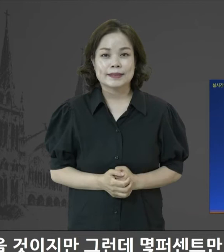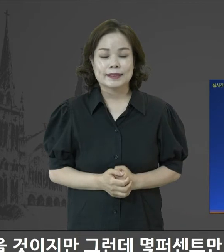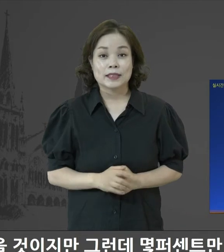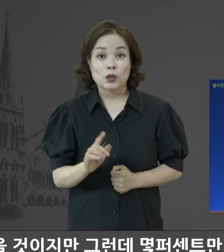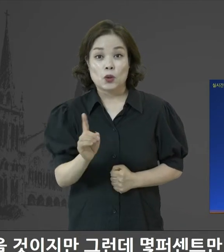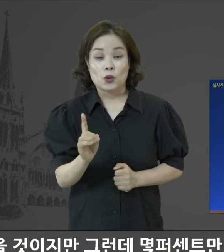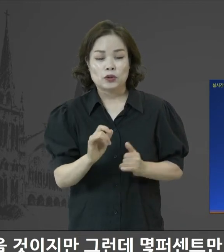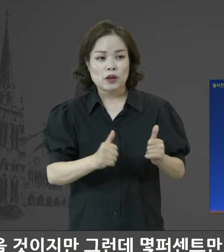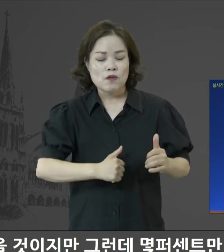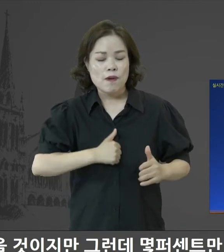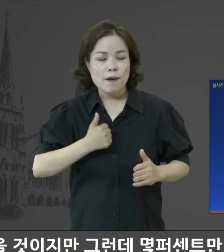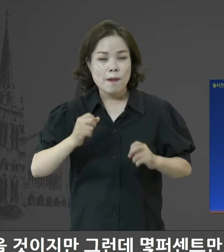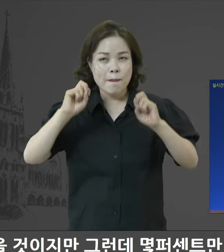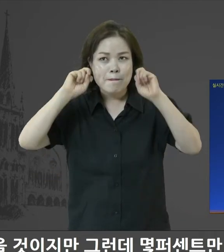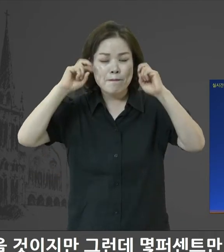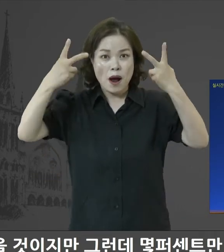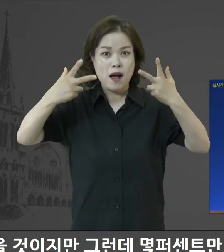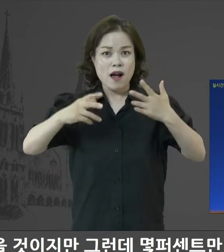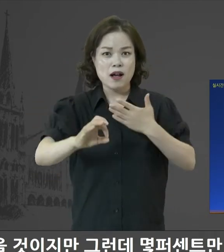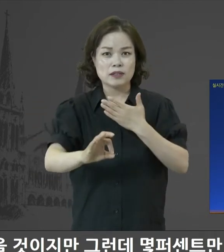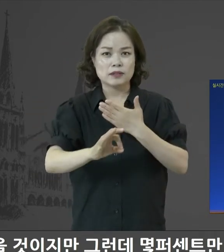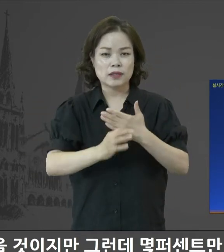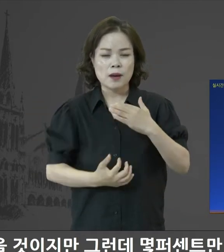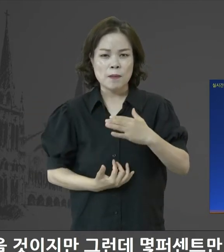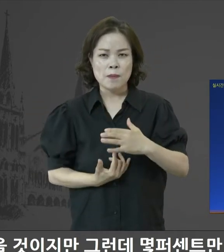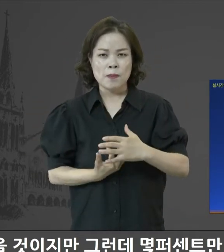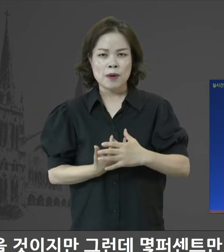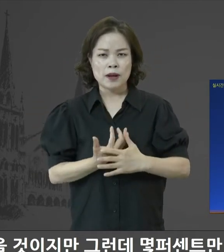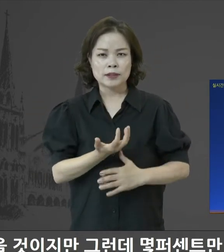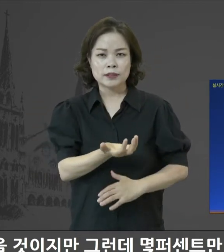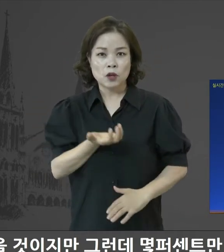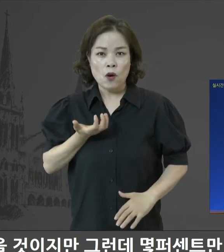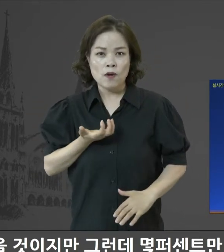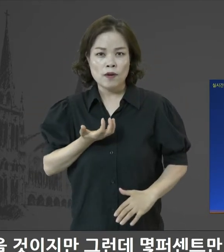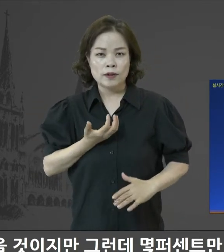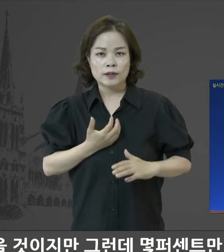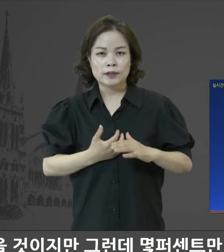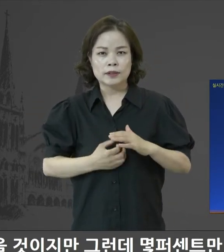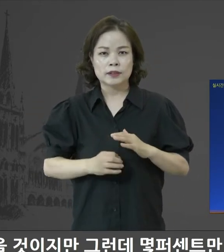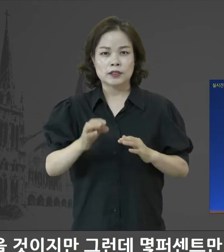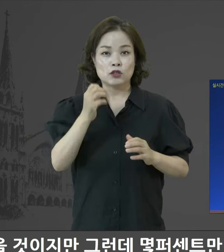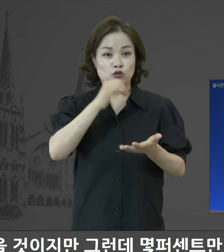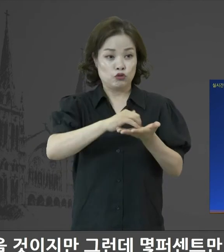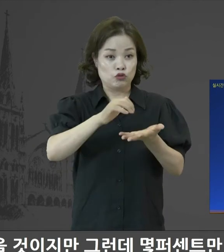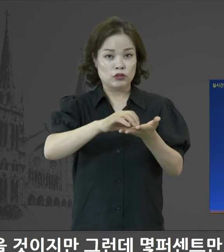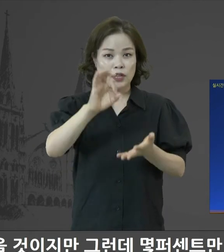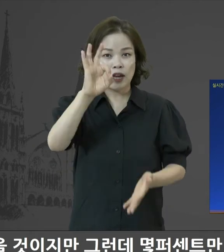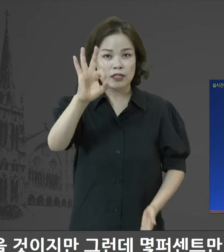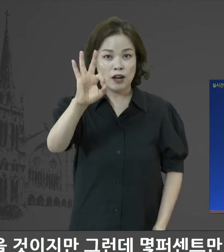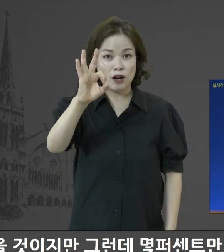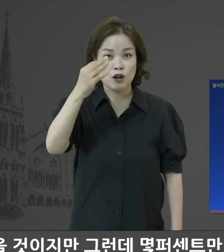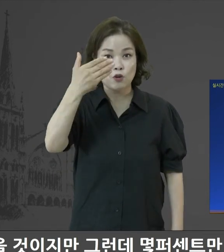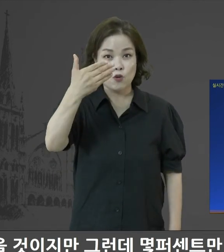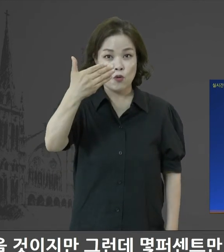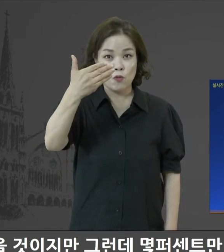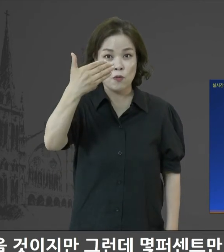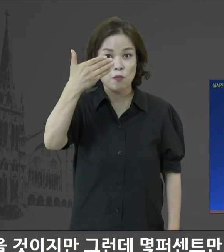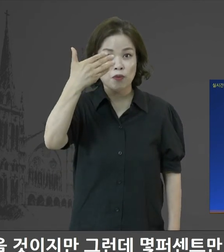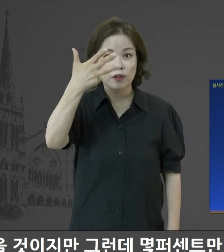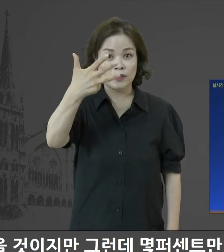어떤 분들은 화가 폭발할 것 같으면 폭발하지 않기 위해서 10부터 거꾸로 세나가라, 10,